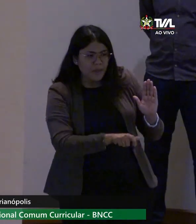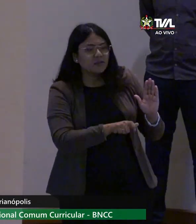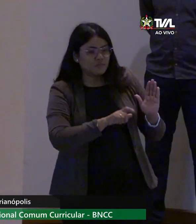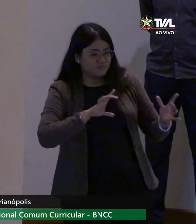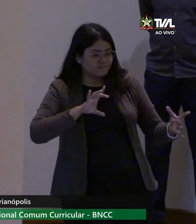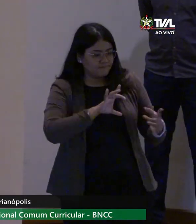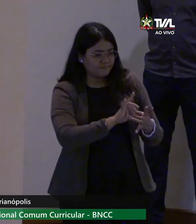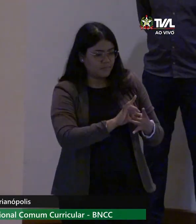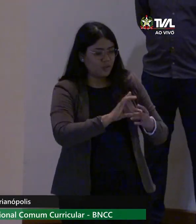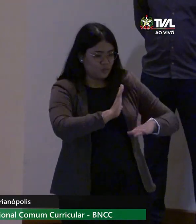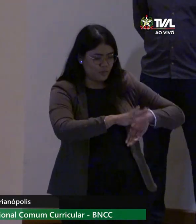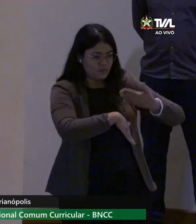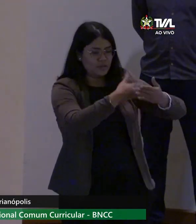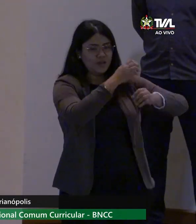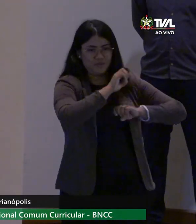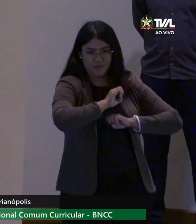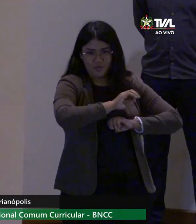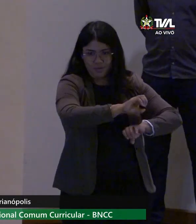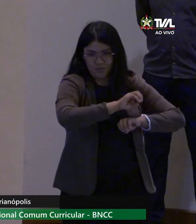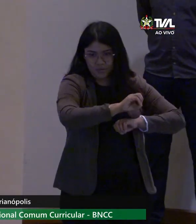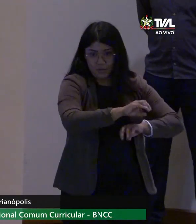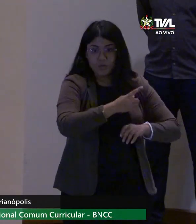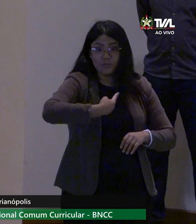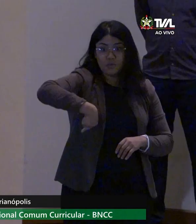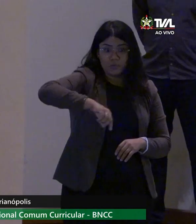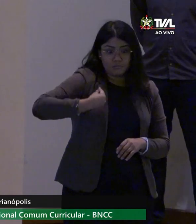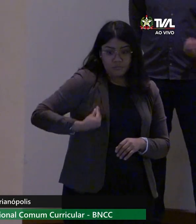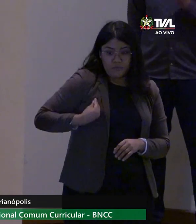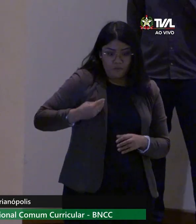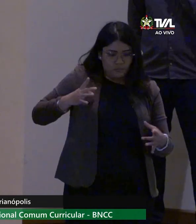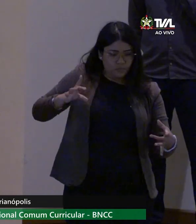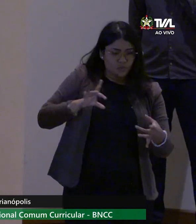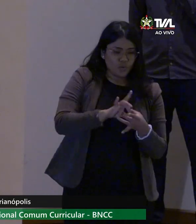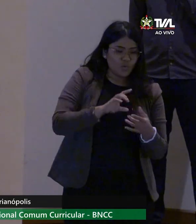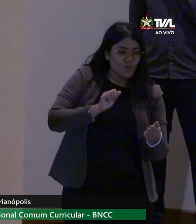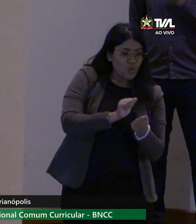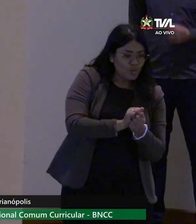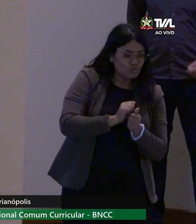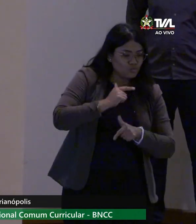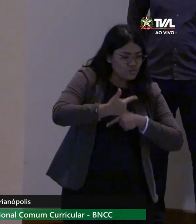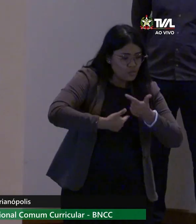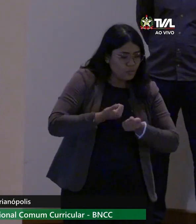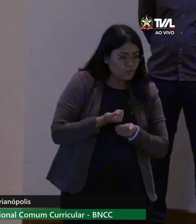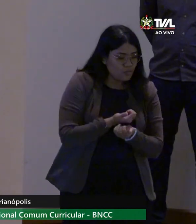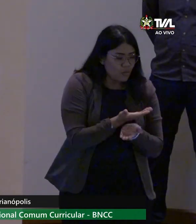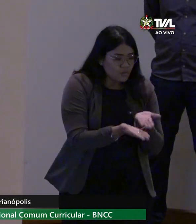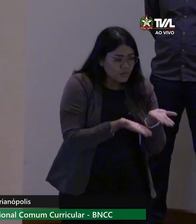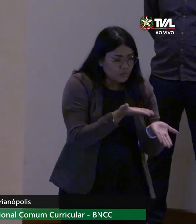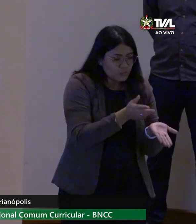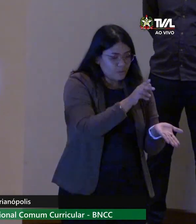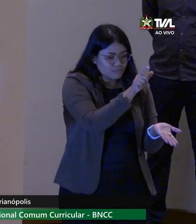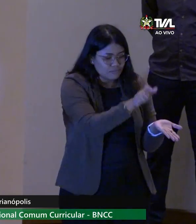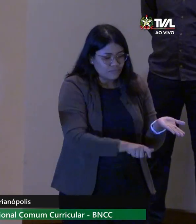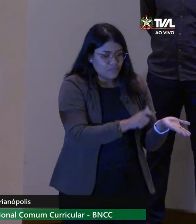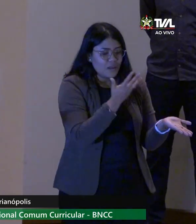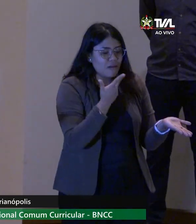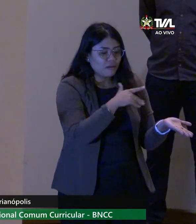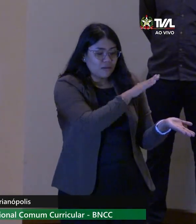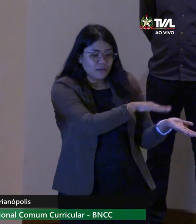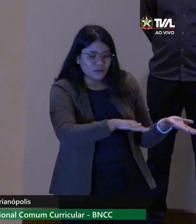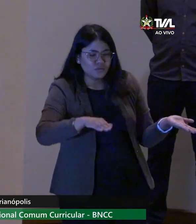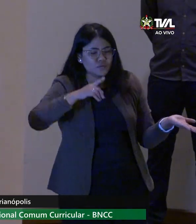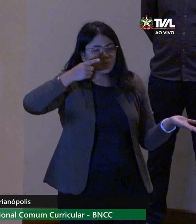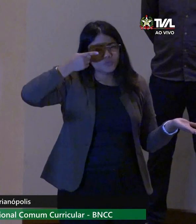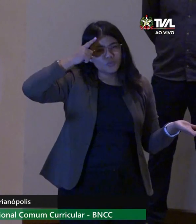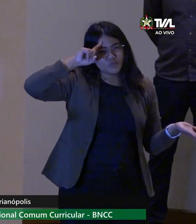educativo ou seja nós existimos por causa das crianças nós trabalhamos por causa das crianças nós vamos